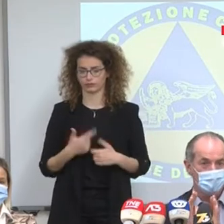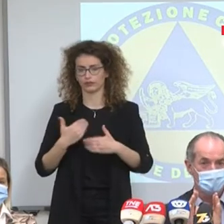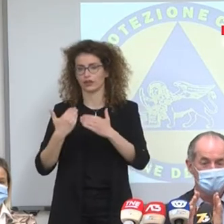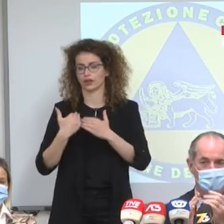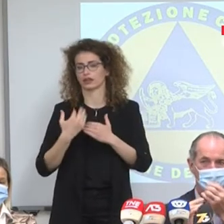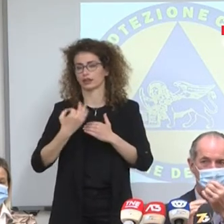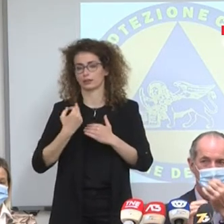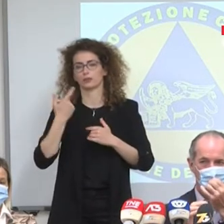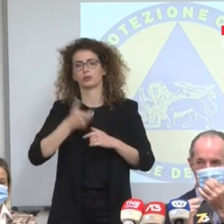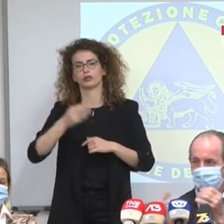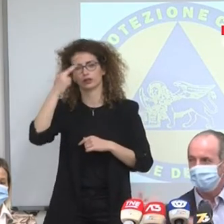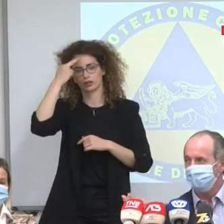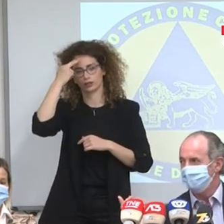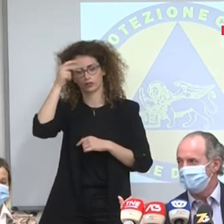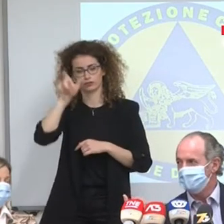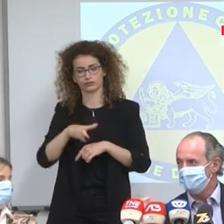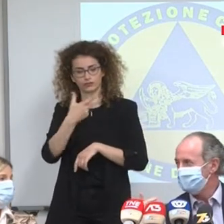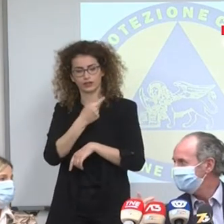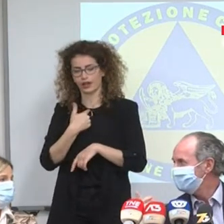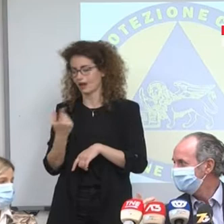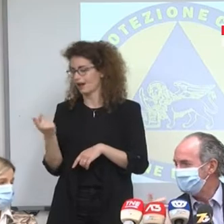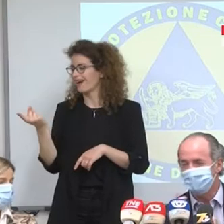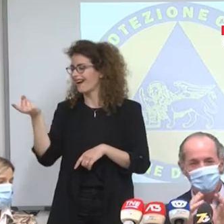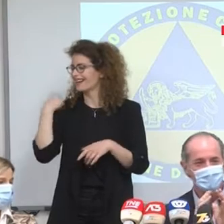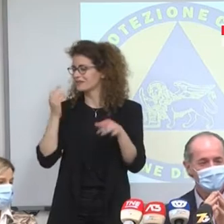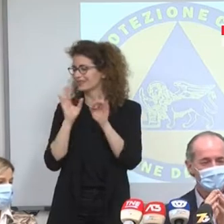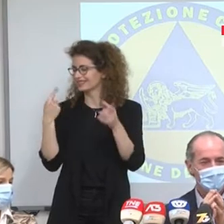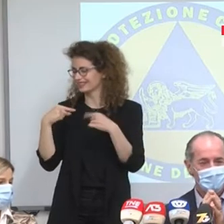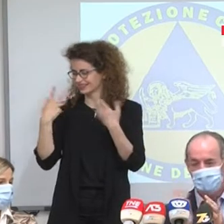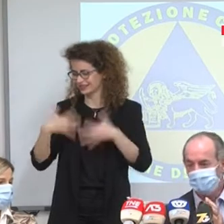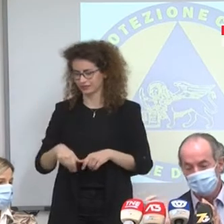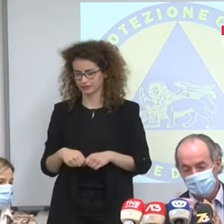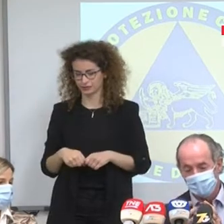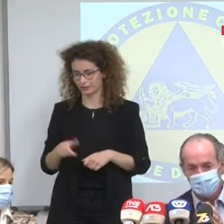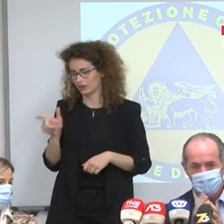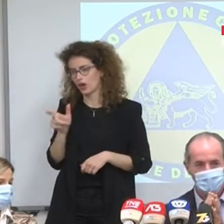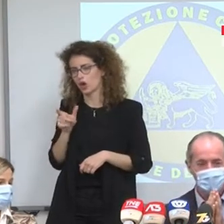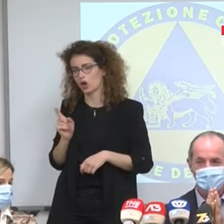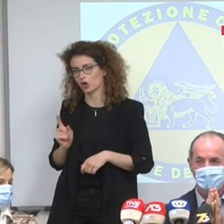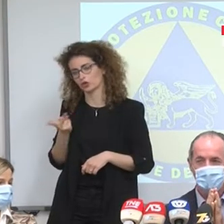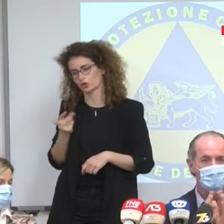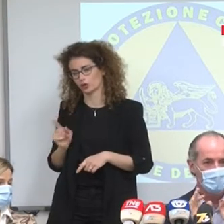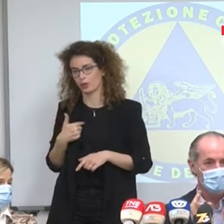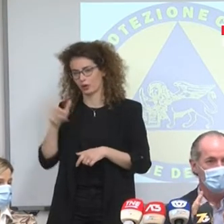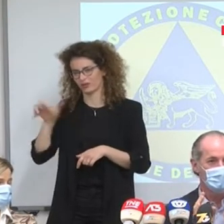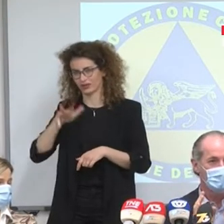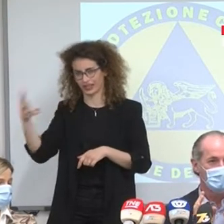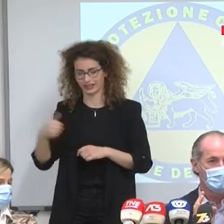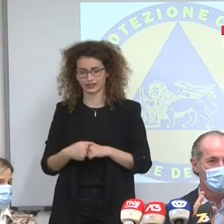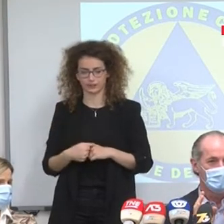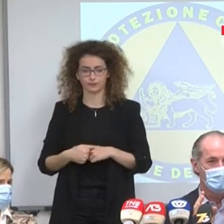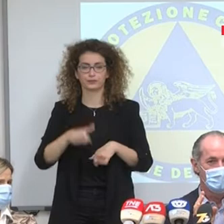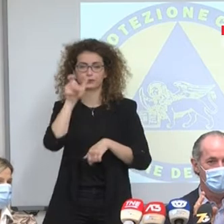che il vaccinato, ho fatto la discussione anche ieri mattina, non tra di noi ma con un'altra persona, il